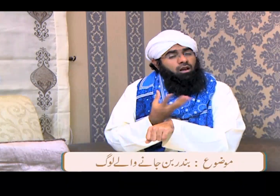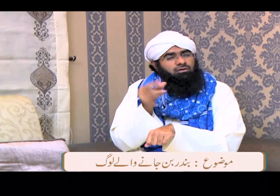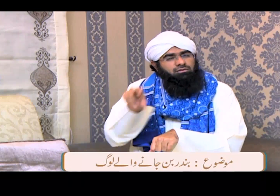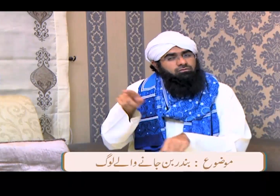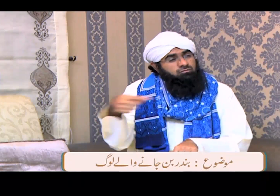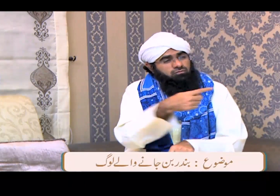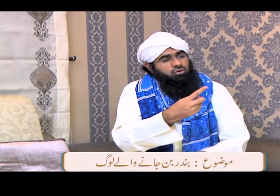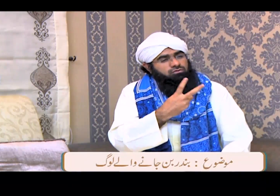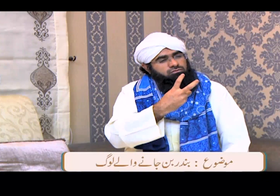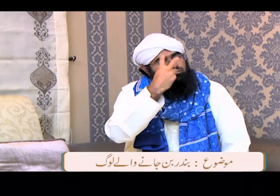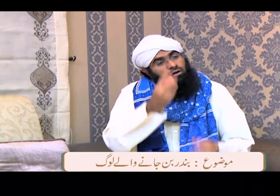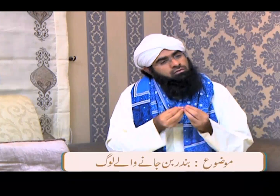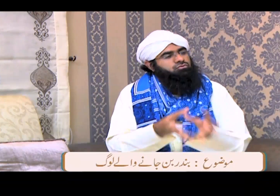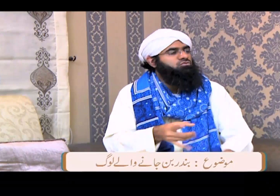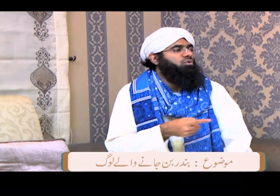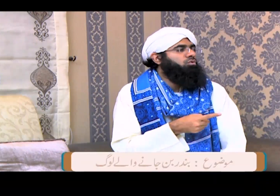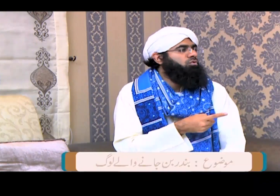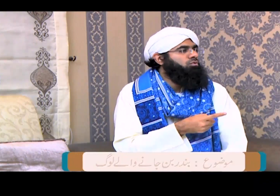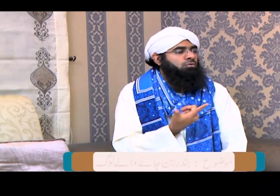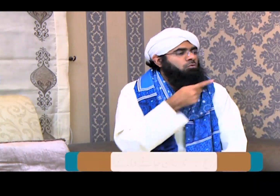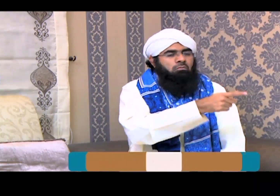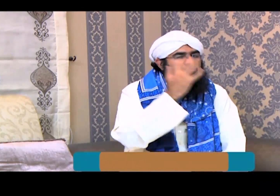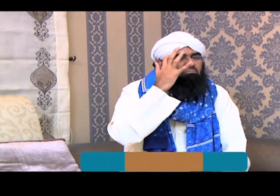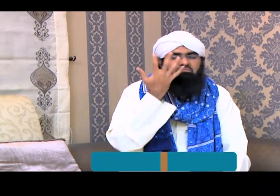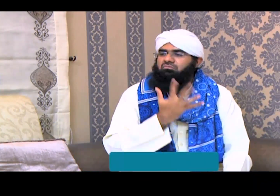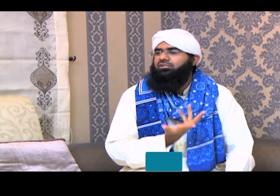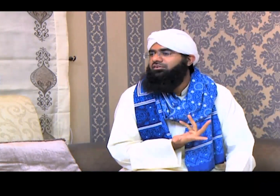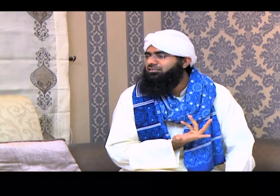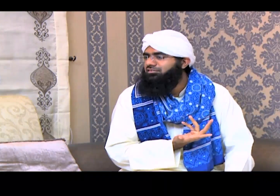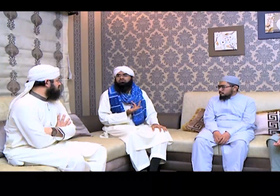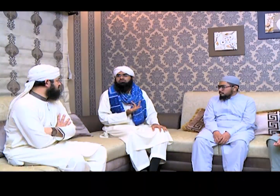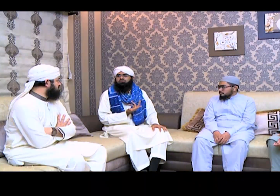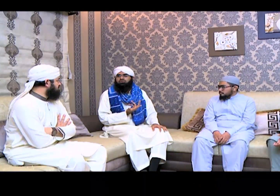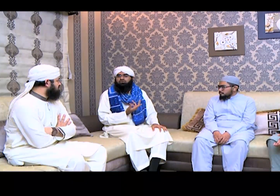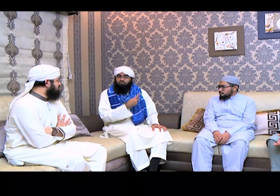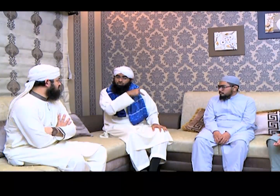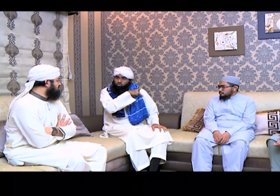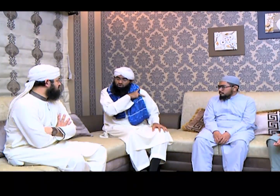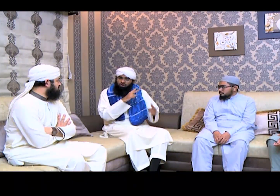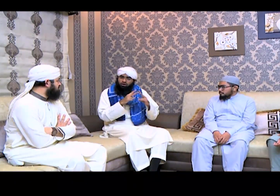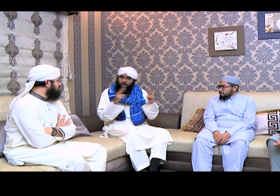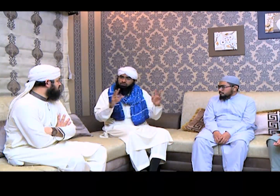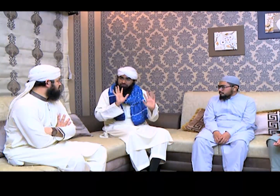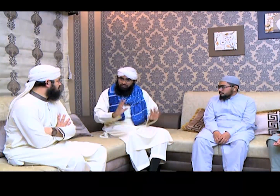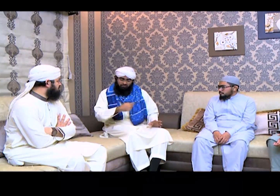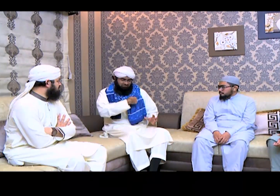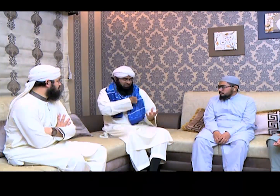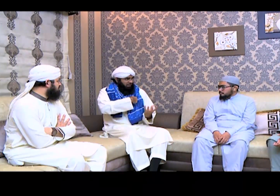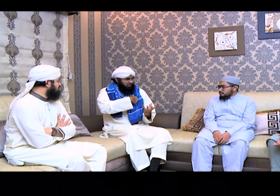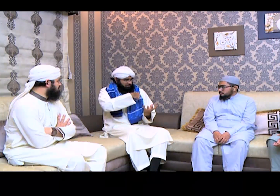اپنی ناراضی اس طرح ڈال دیتا ہے کہ اسے خود اس کا پتہ بھی نہیں ہوتا۔ گناہ کرنے سے بندے کے دل پر سیاہ دبا لگا دیا جاتا